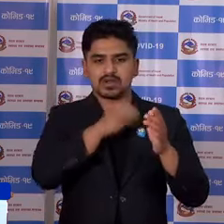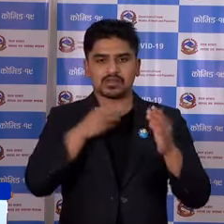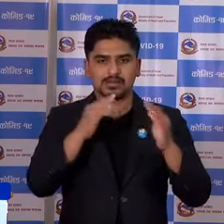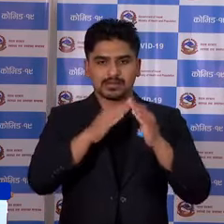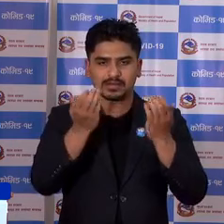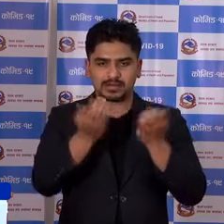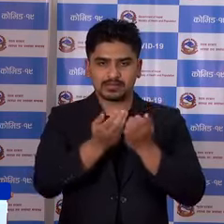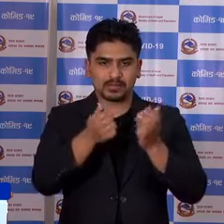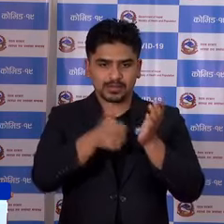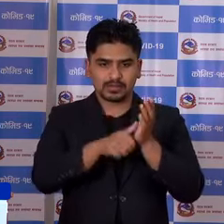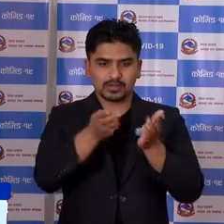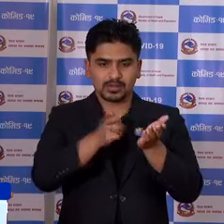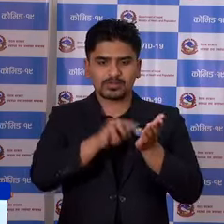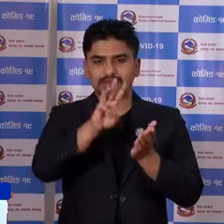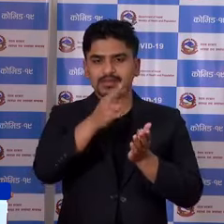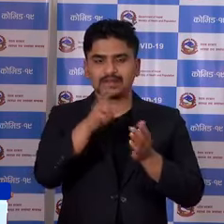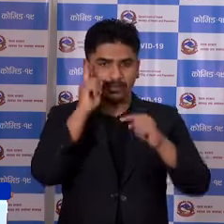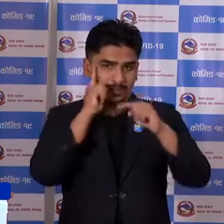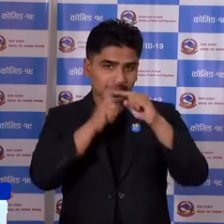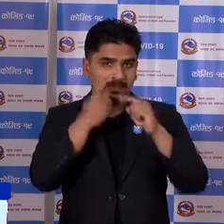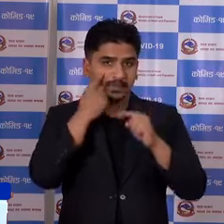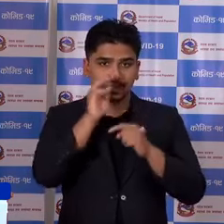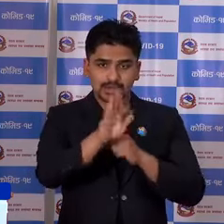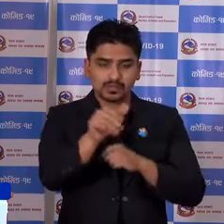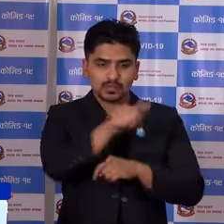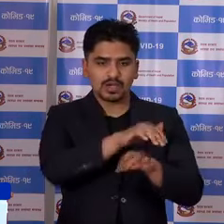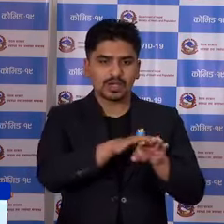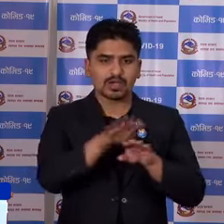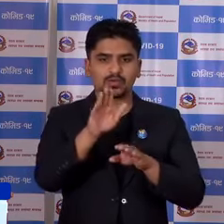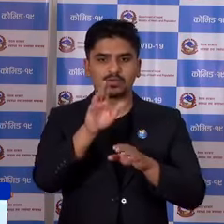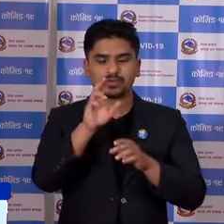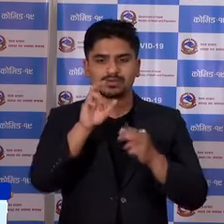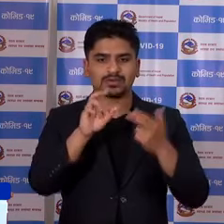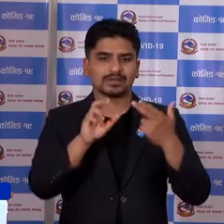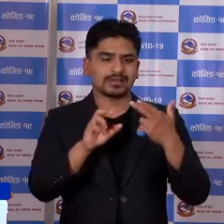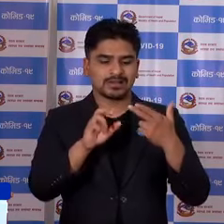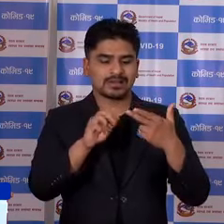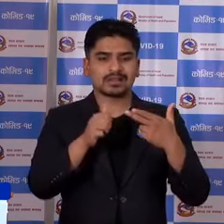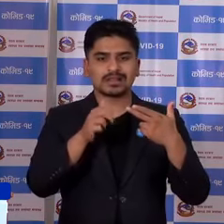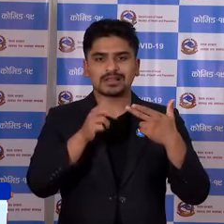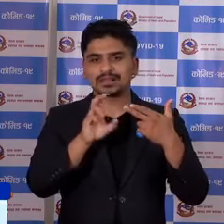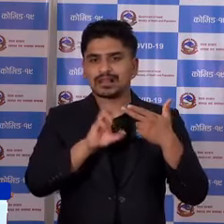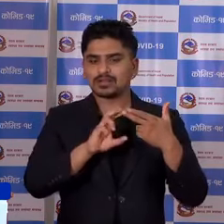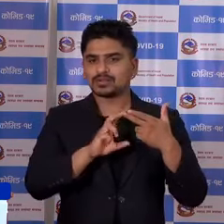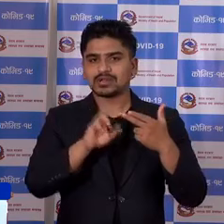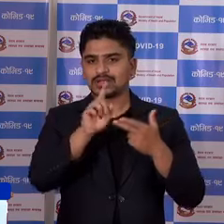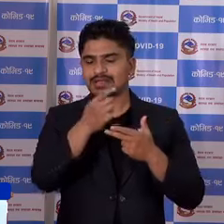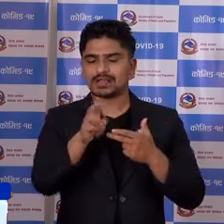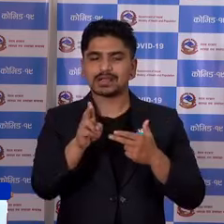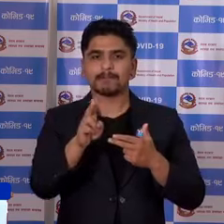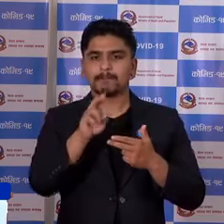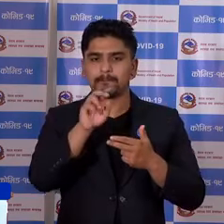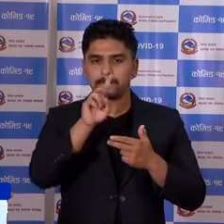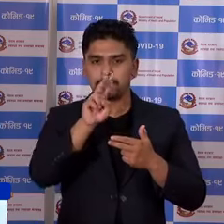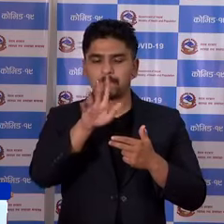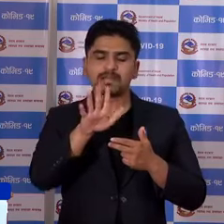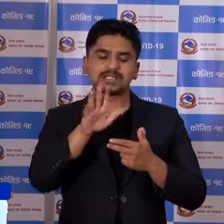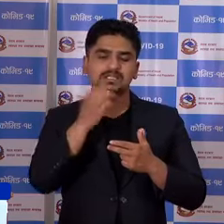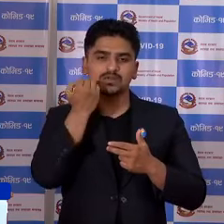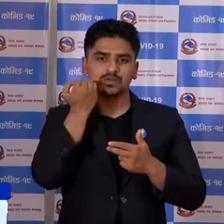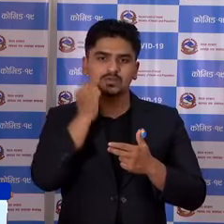थप 3 जनाको पोजिटिभ देखिएको छ। उहाँहरू दार्चुलाका 1 जना 25 वर्षीय पुरुष, कैलालीका